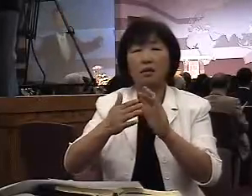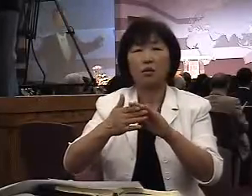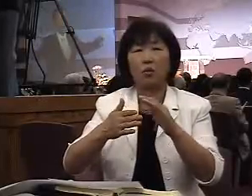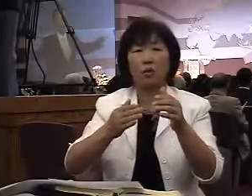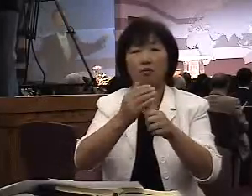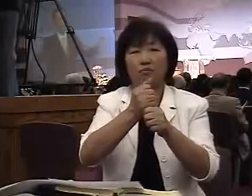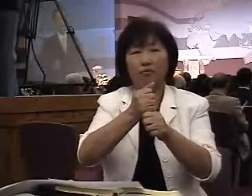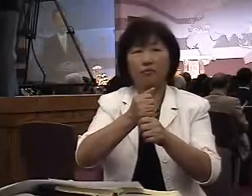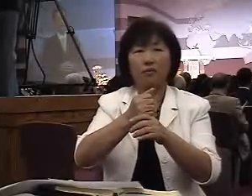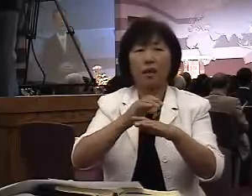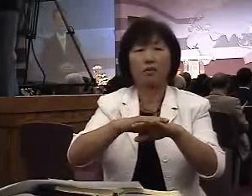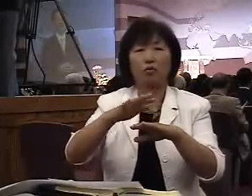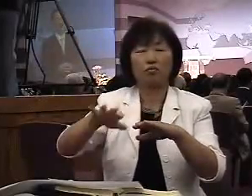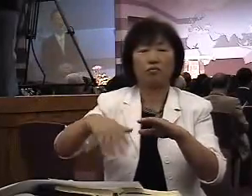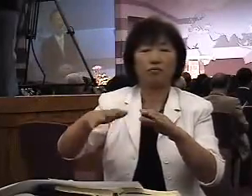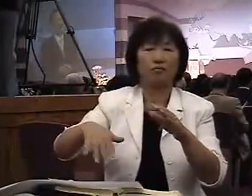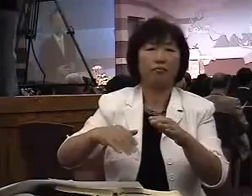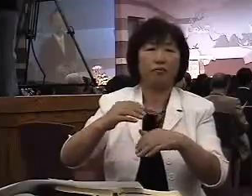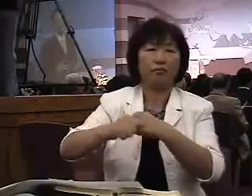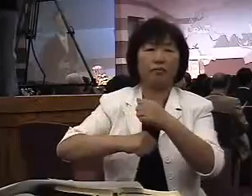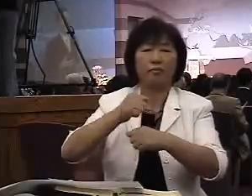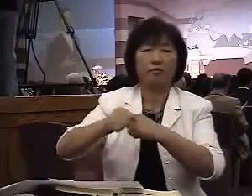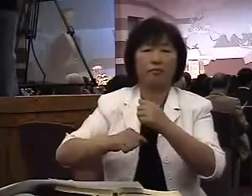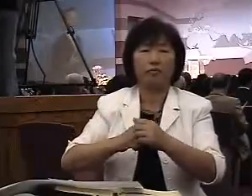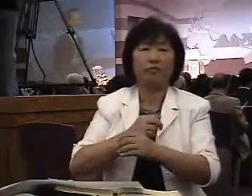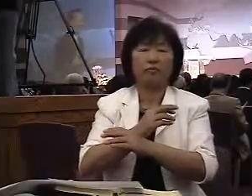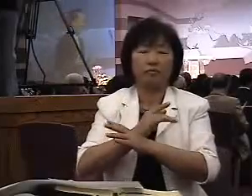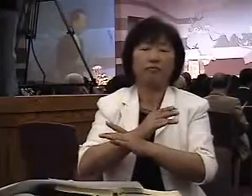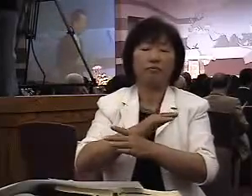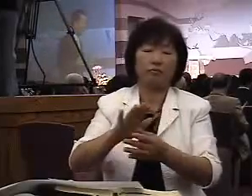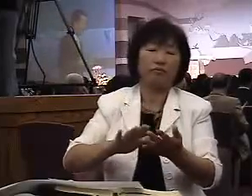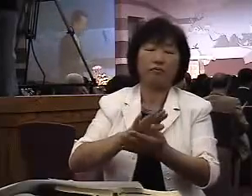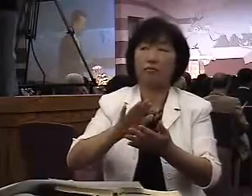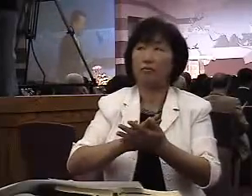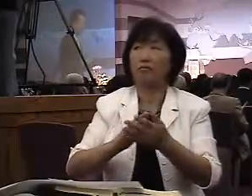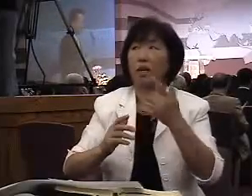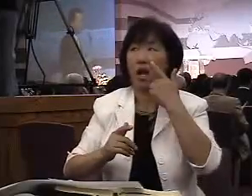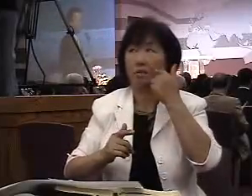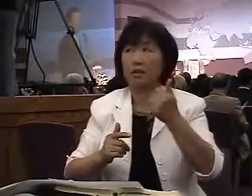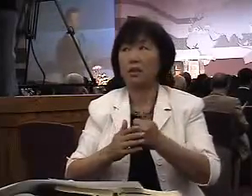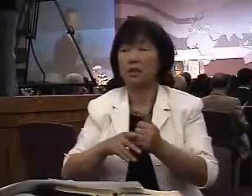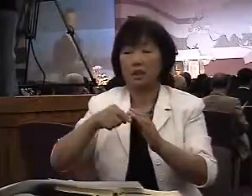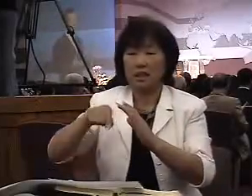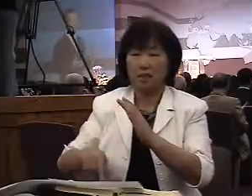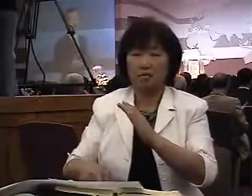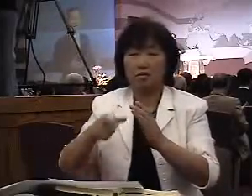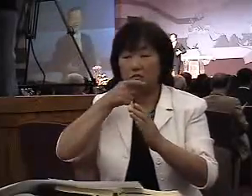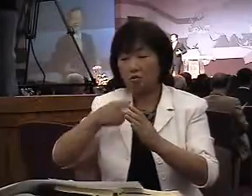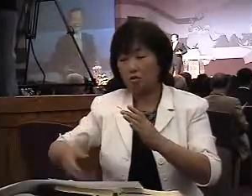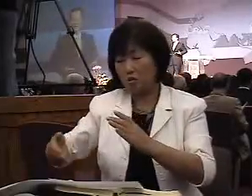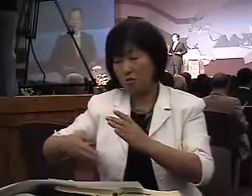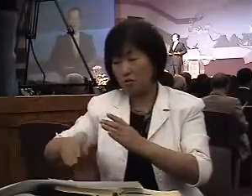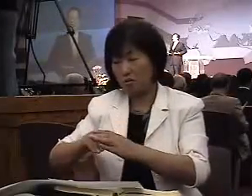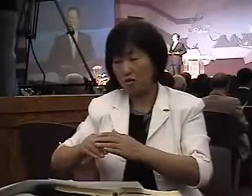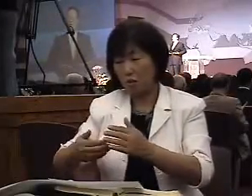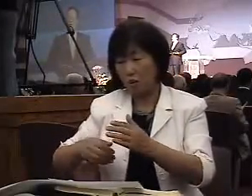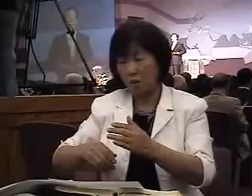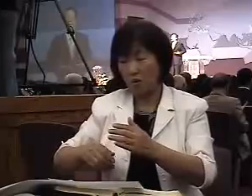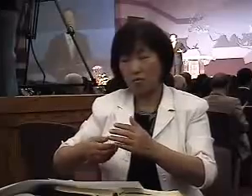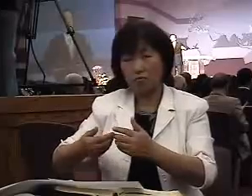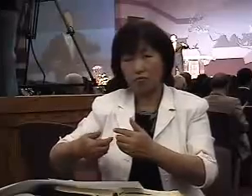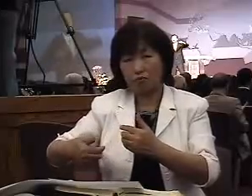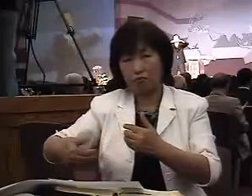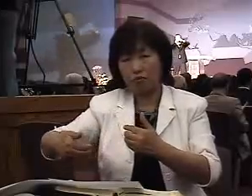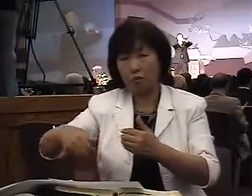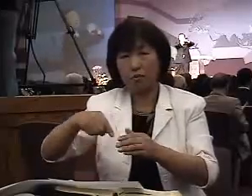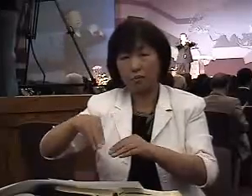하고 자유로워져요. 근데 점점 아빠가 이제 아이를 안고 깊은 물속으로 들어갑니다. 그럼 아이들이 필링으로 합니다.